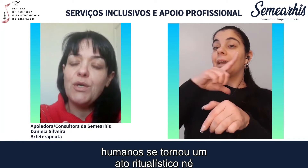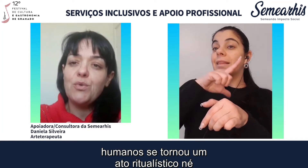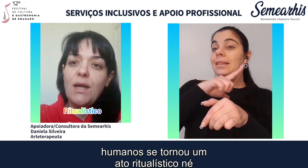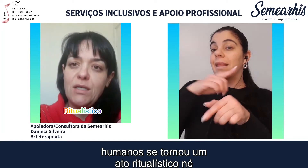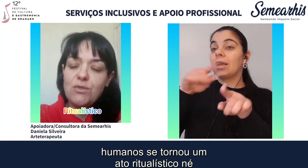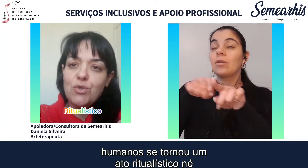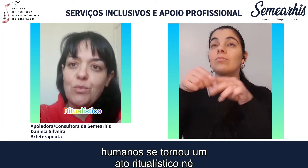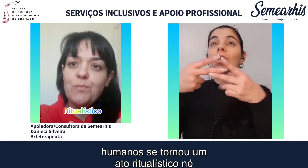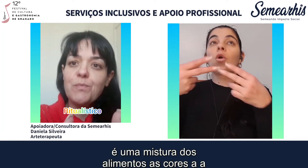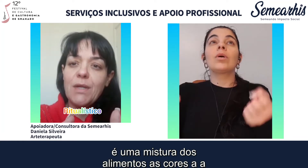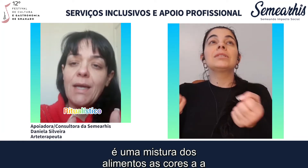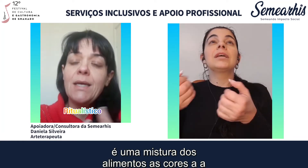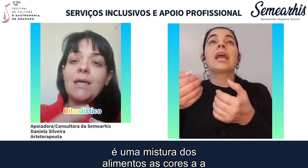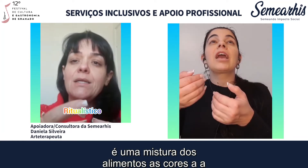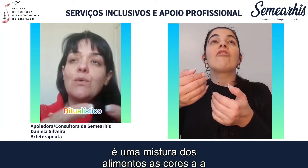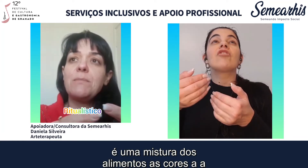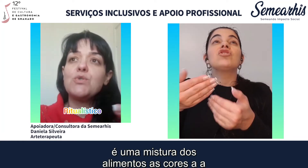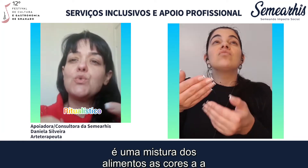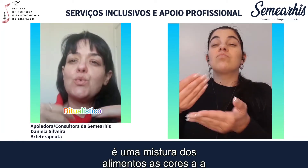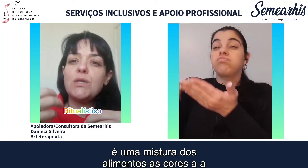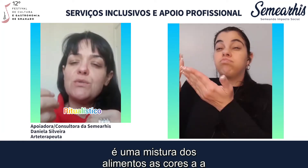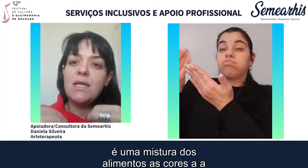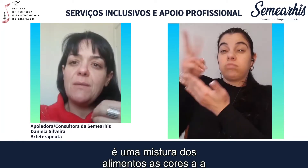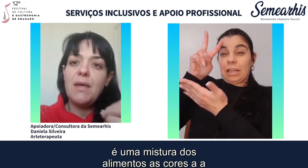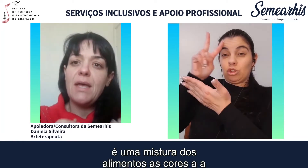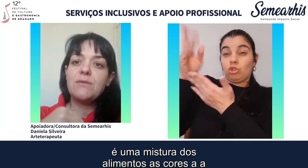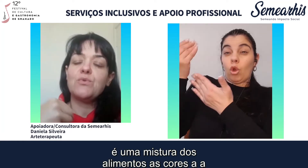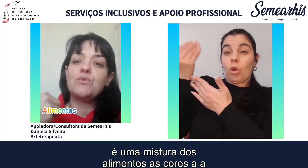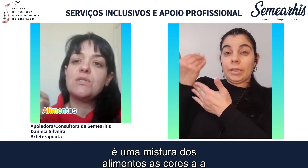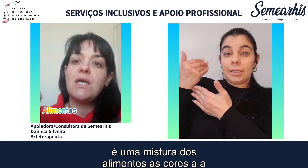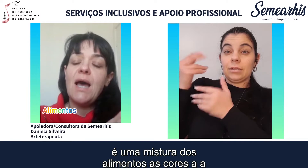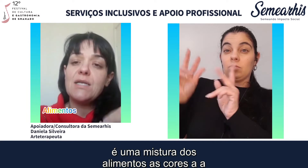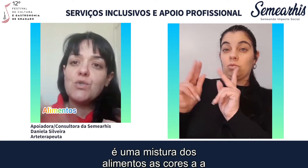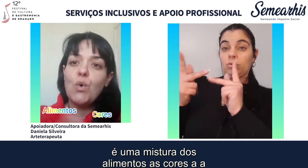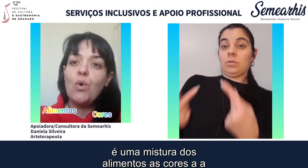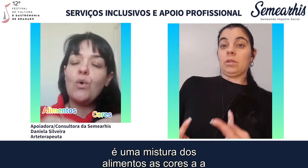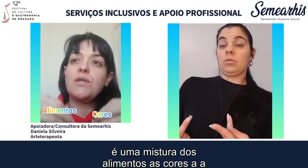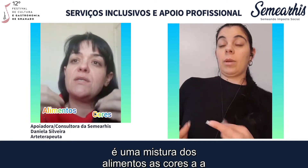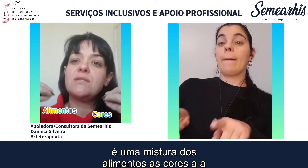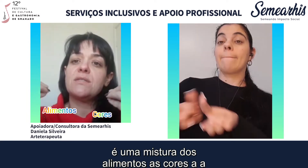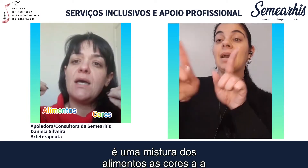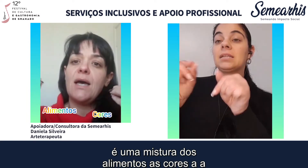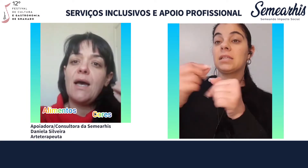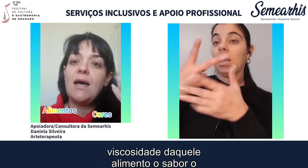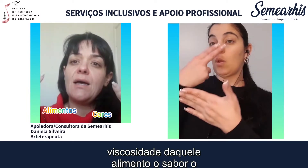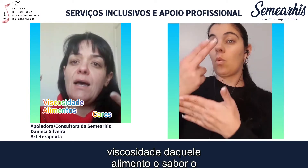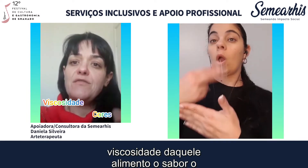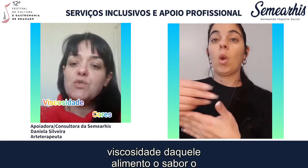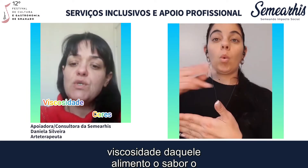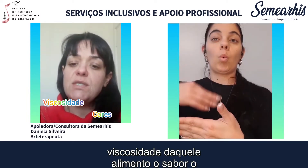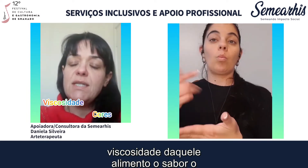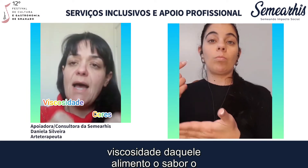ato ritualístico, né? Então a mistura dos alimentos, as cores,